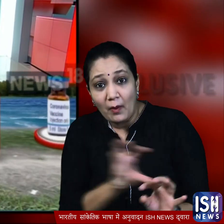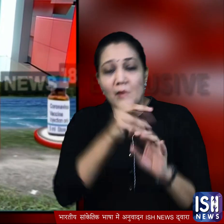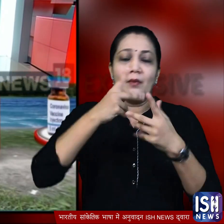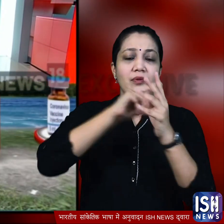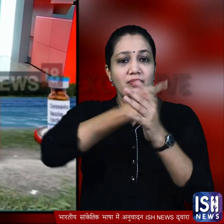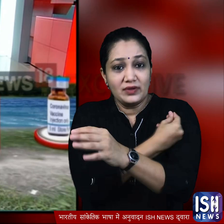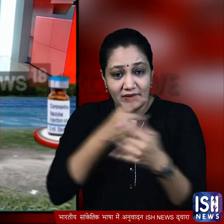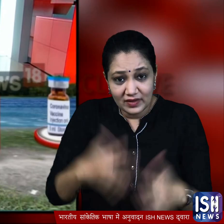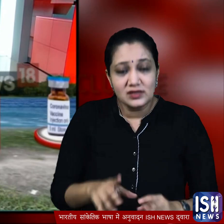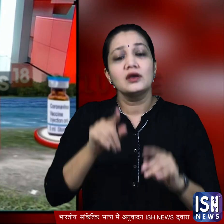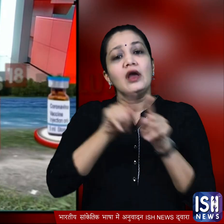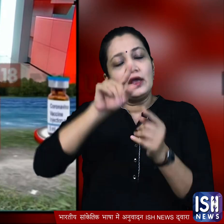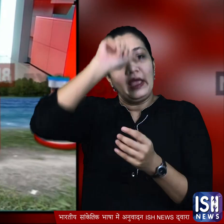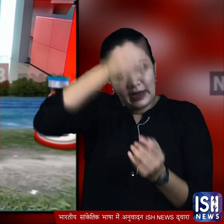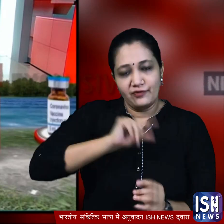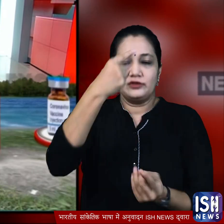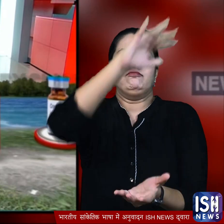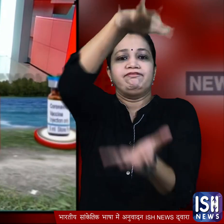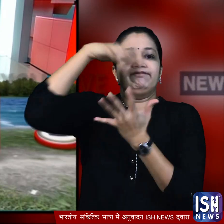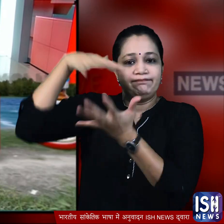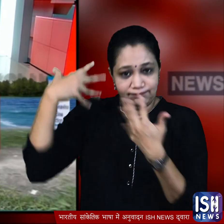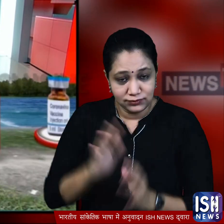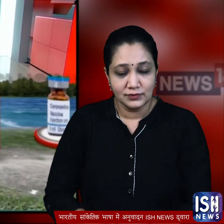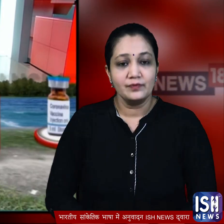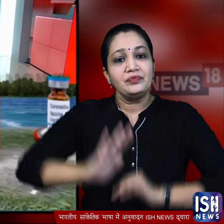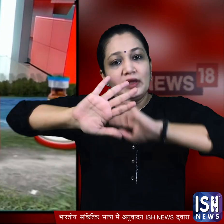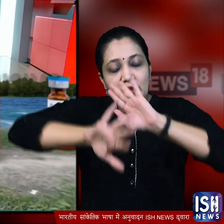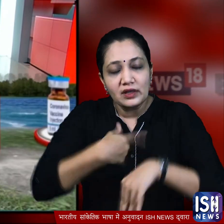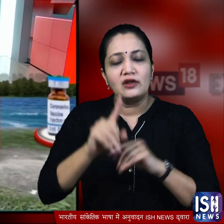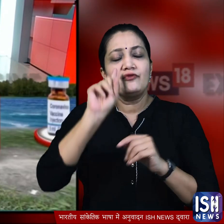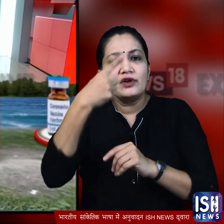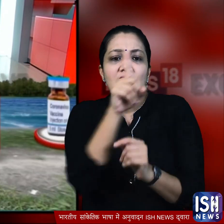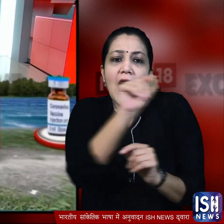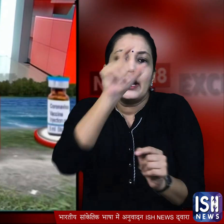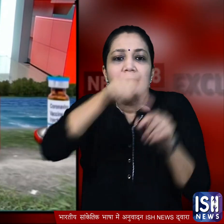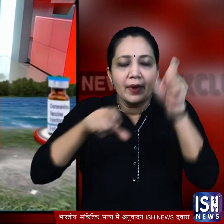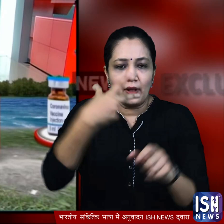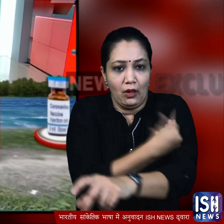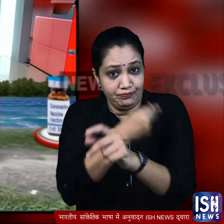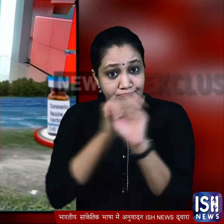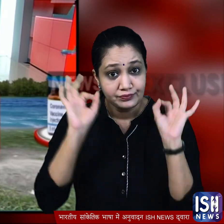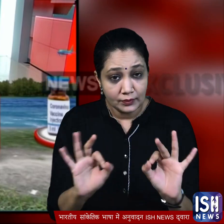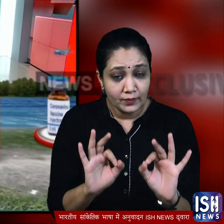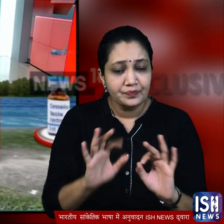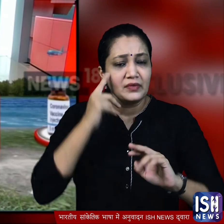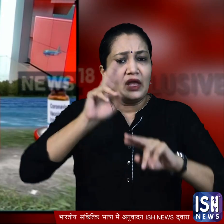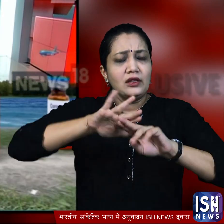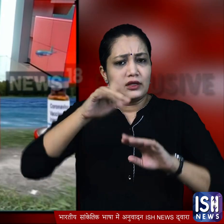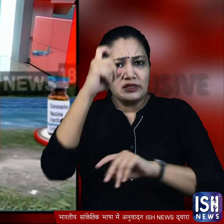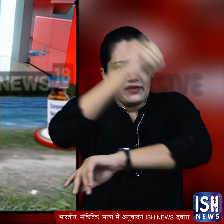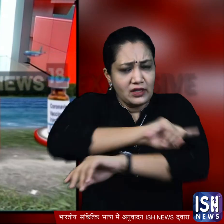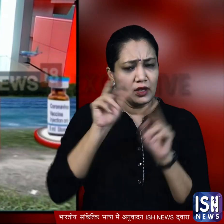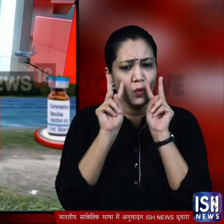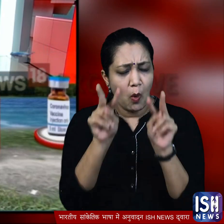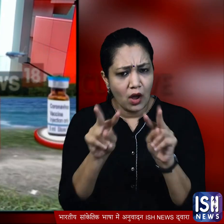अलग देशों में इस्तेमाल की मंजूरी मिल चुकी है उनका भारत में आयात किया जाएगा और आयात करने के बाद पहले केवल 100 लोगों को वो